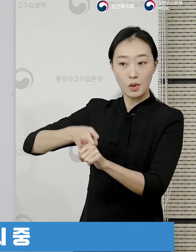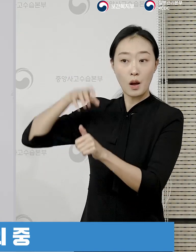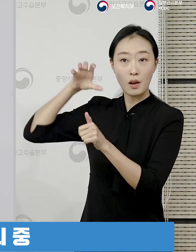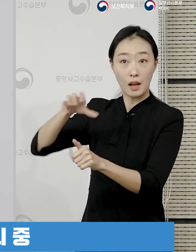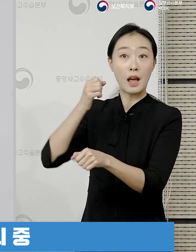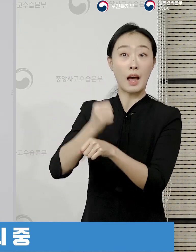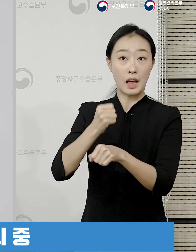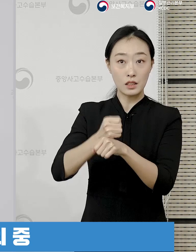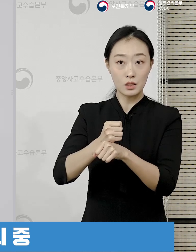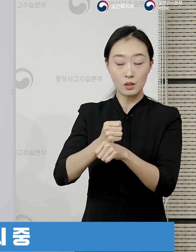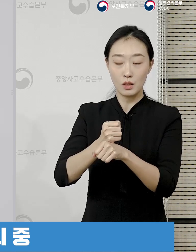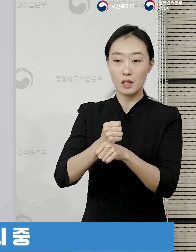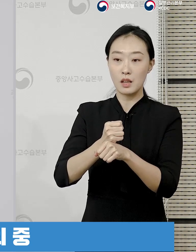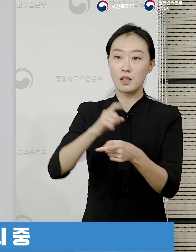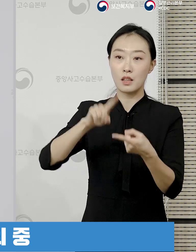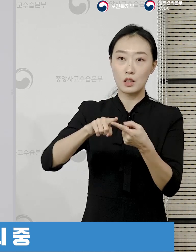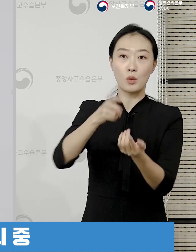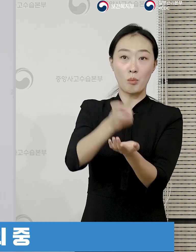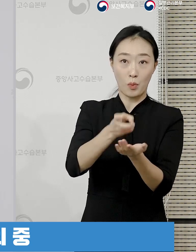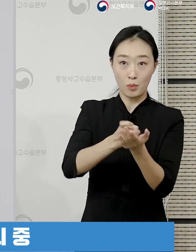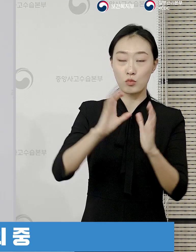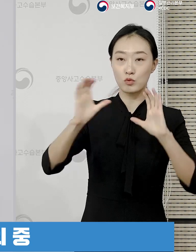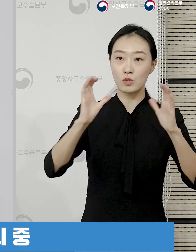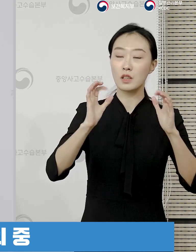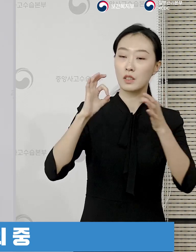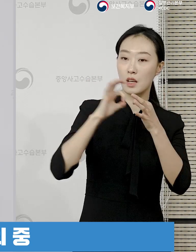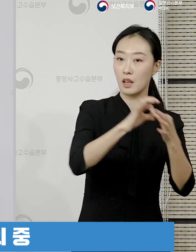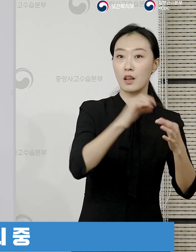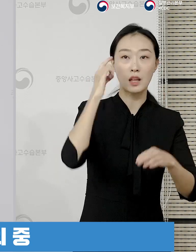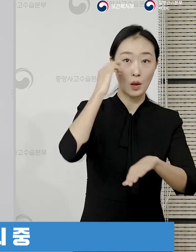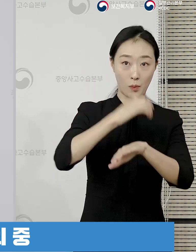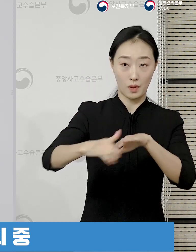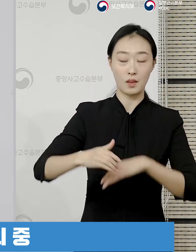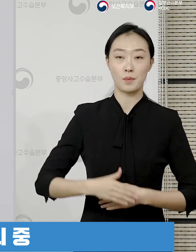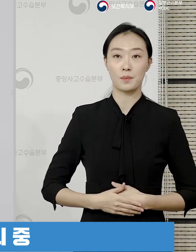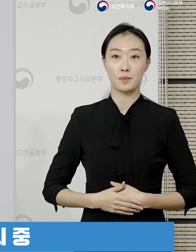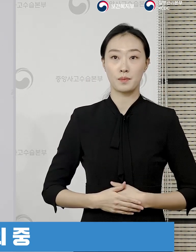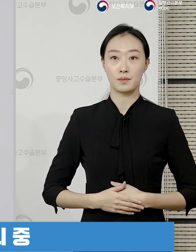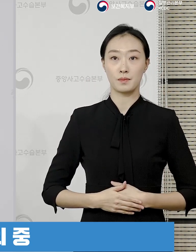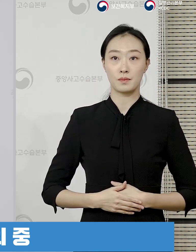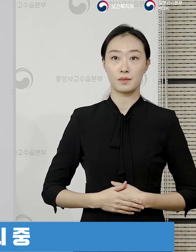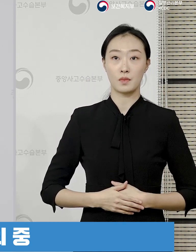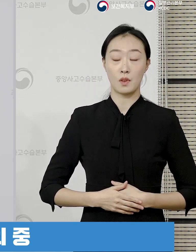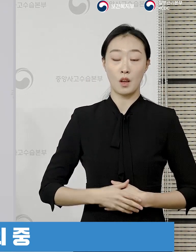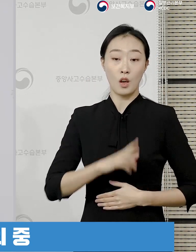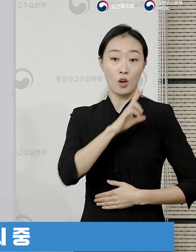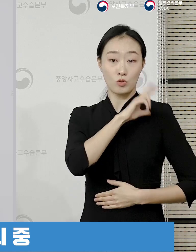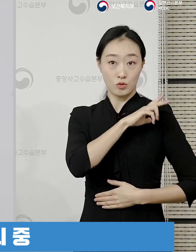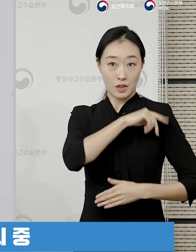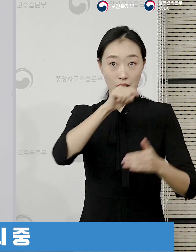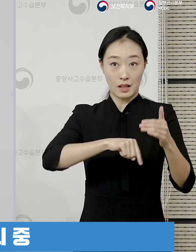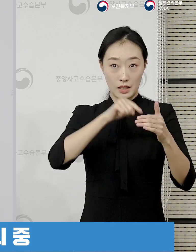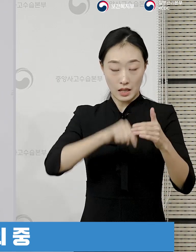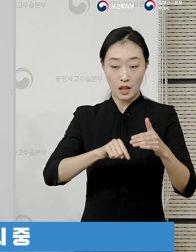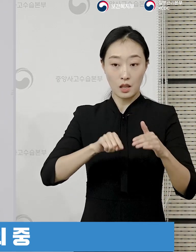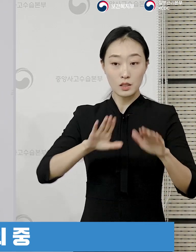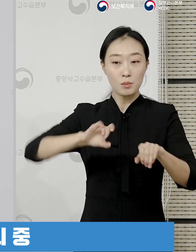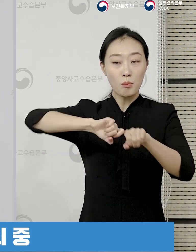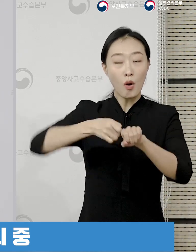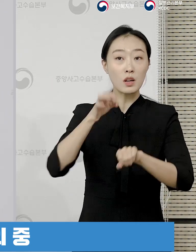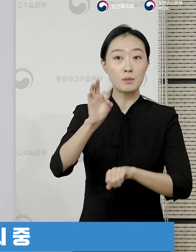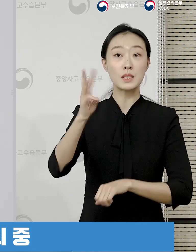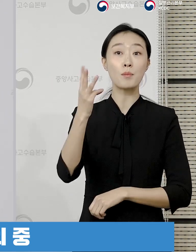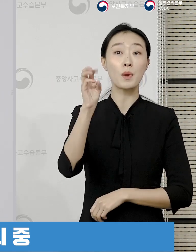법 개정도 국회에서 논의될 예정입니다. 국회에서는 기존 현행 300만 원이던